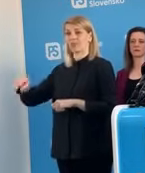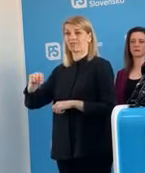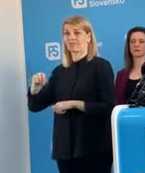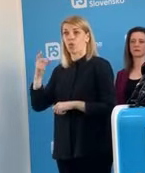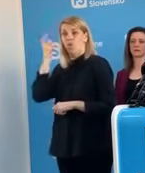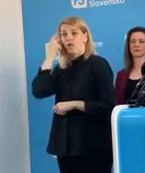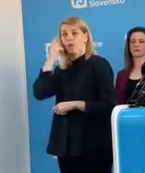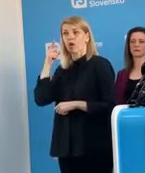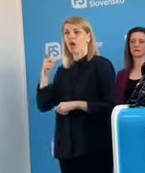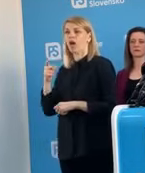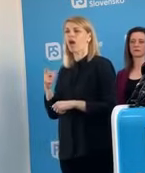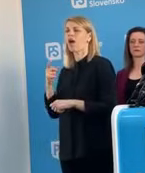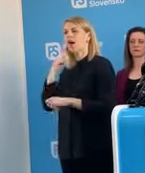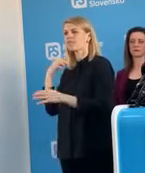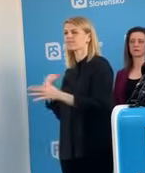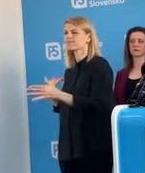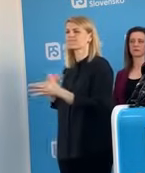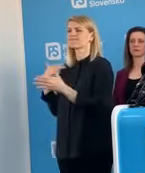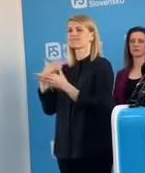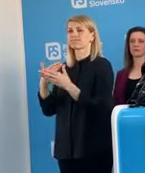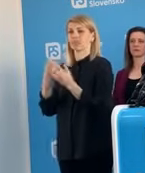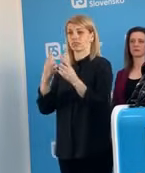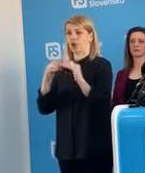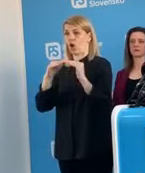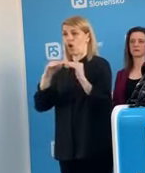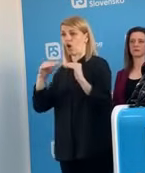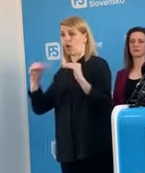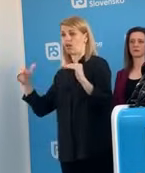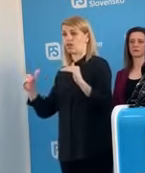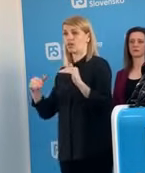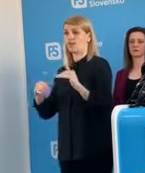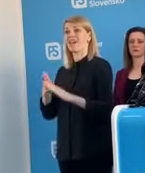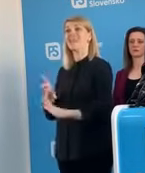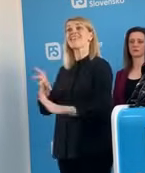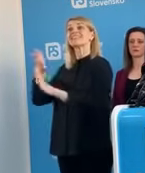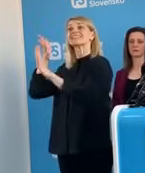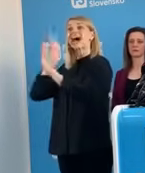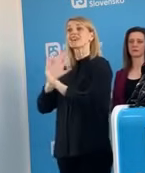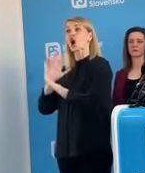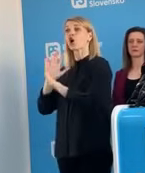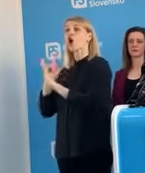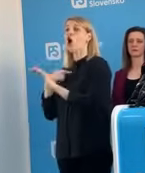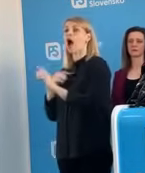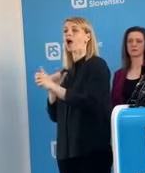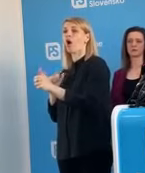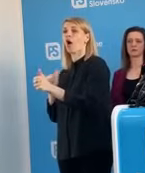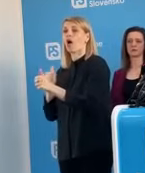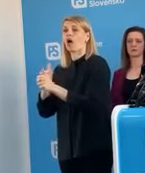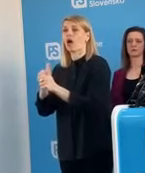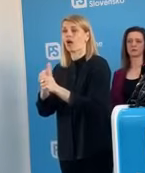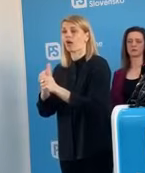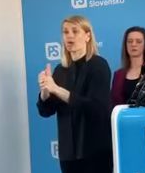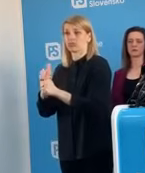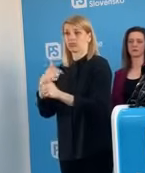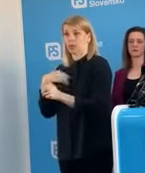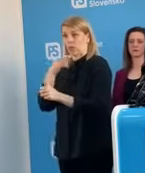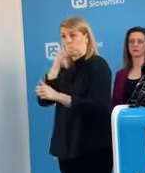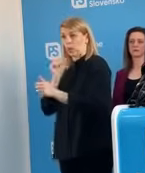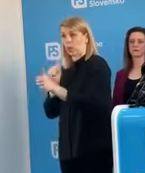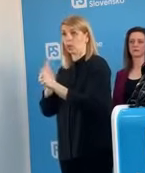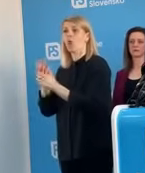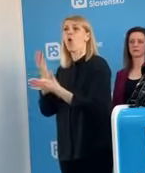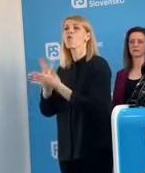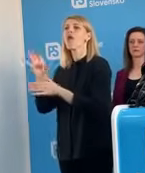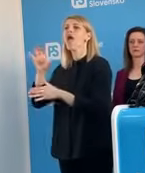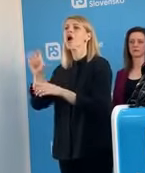uvedomujeme, tu dlhodobo stagnuje a to nie je, tých 10 rokov nie len, že nedobiehame zvyšok Európy, ale ona nám už dávno